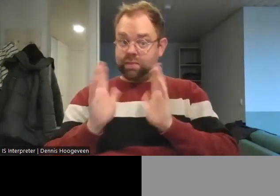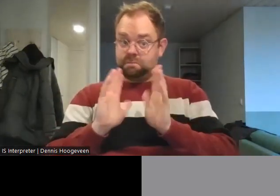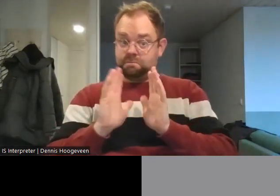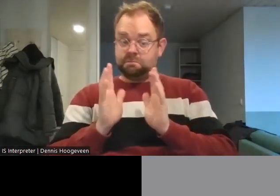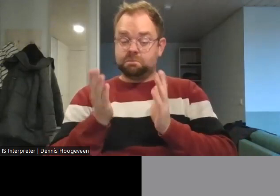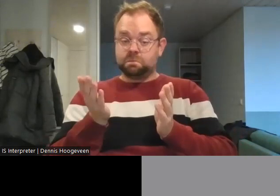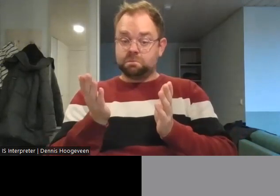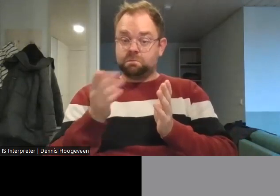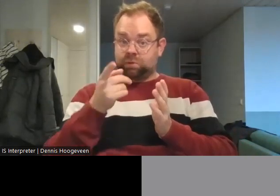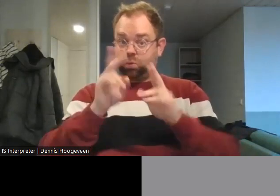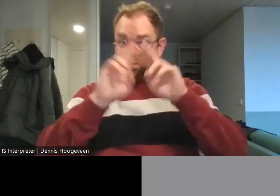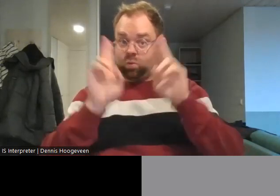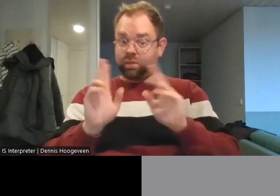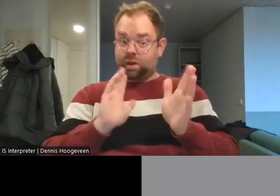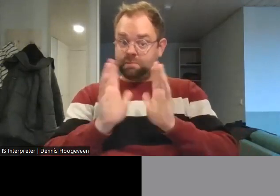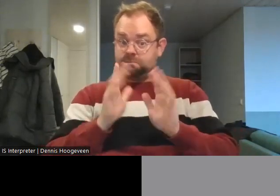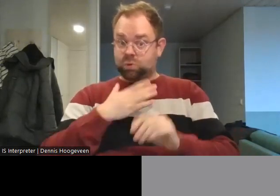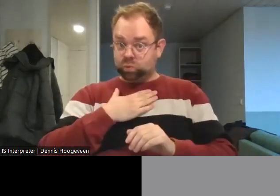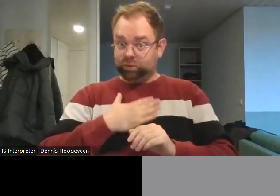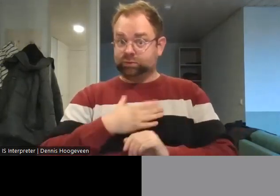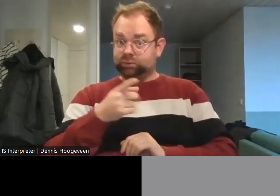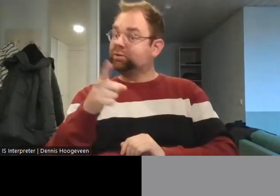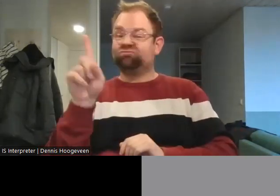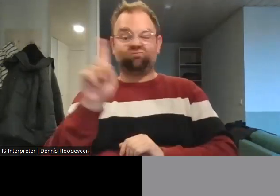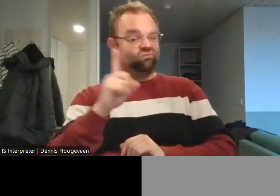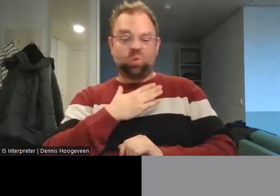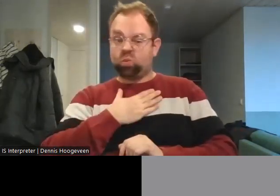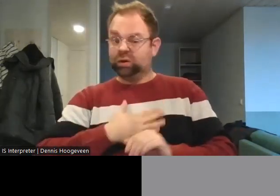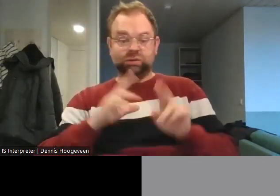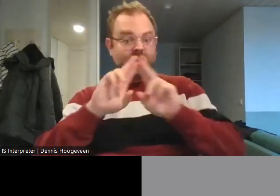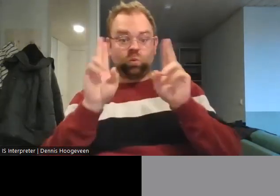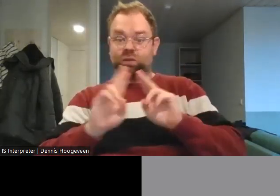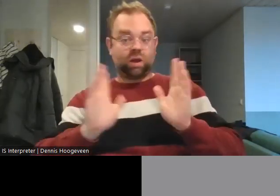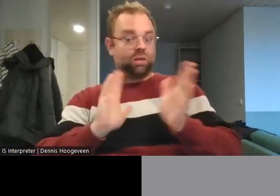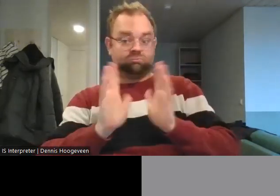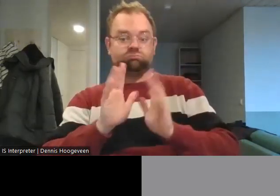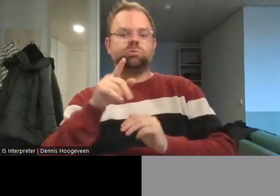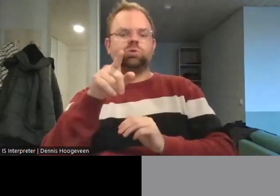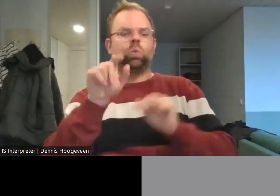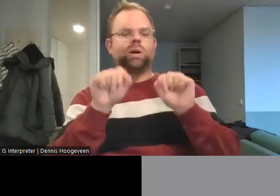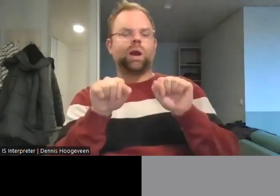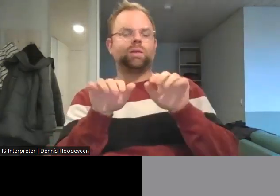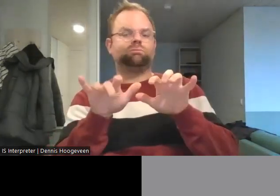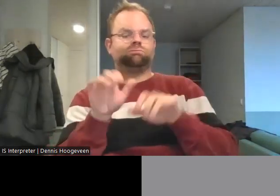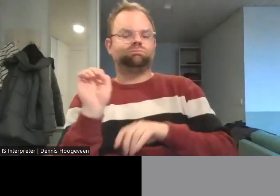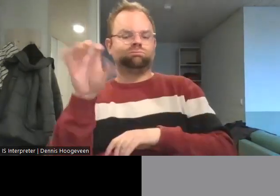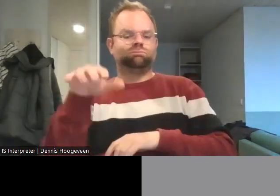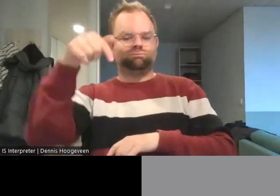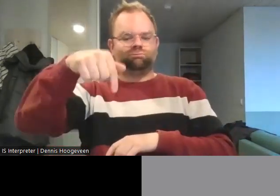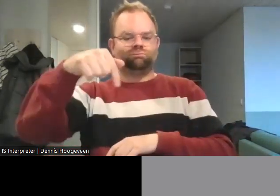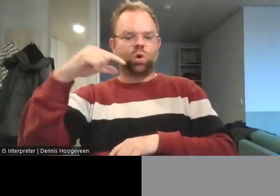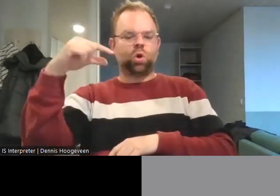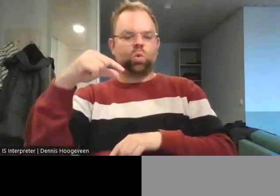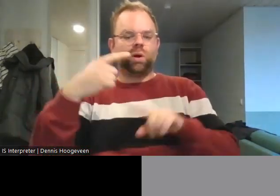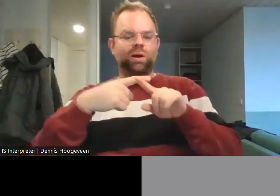langage de signes international. Sinon, vous pouvez toujours écrire votre question dans le chat box. Je ne sais